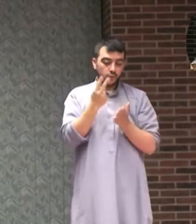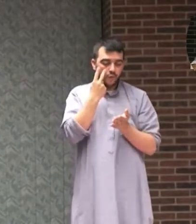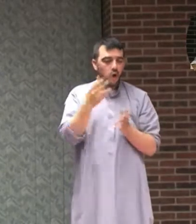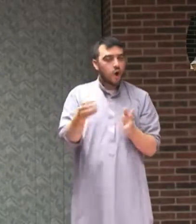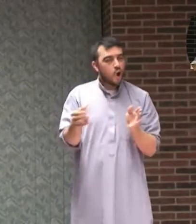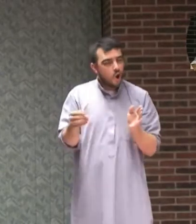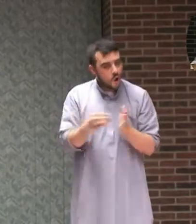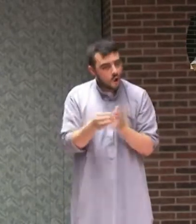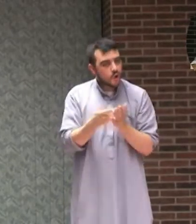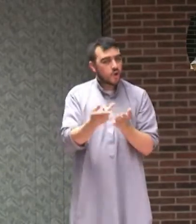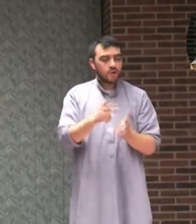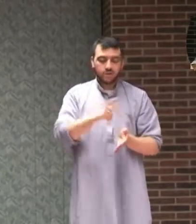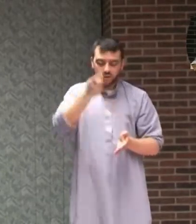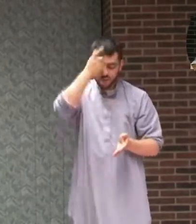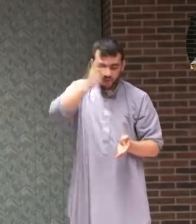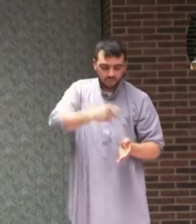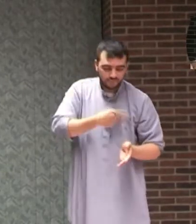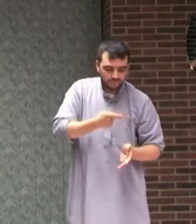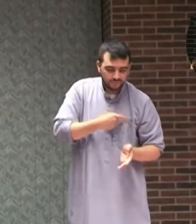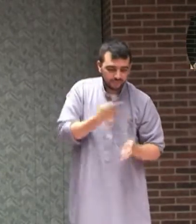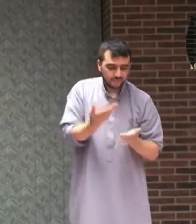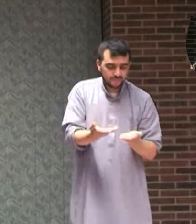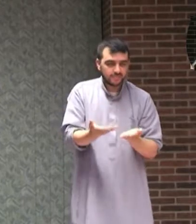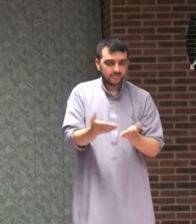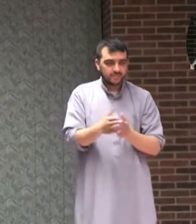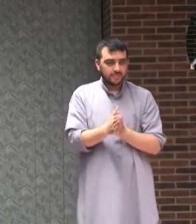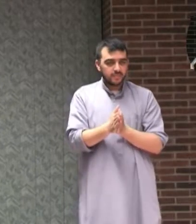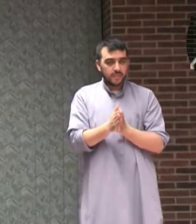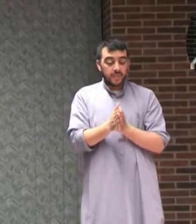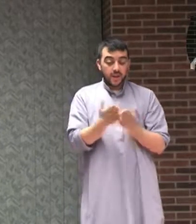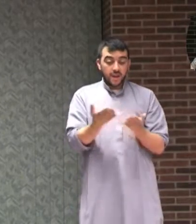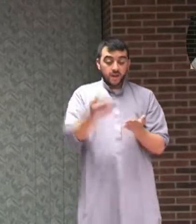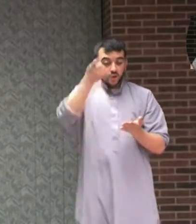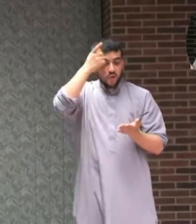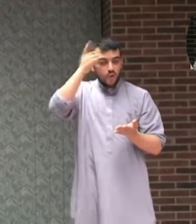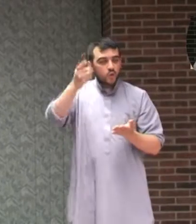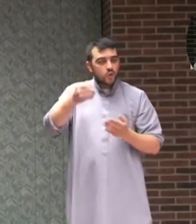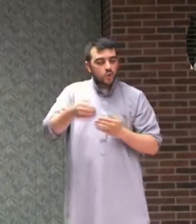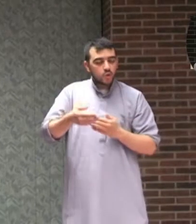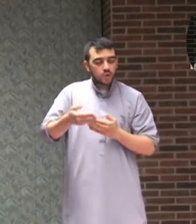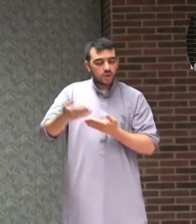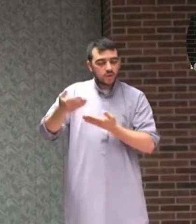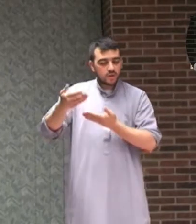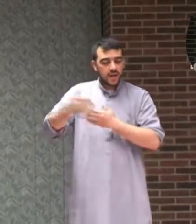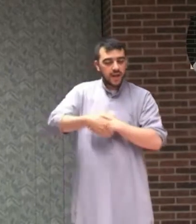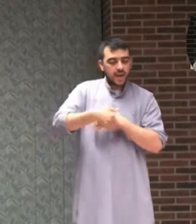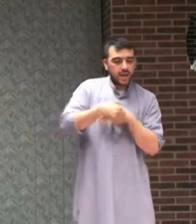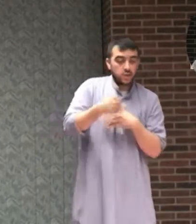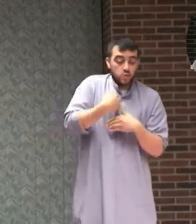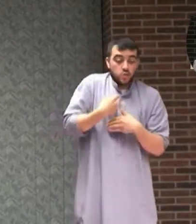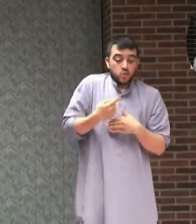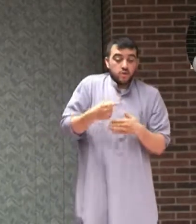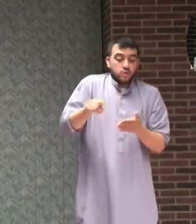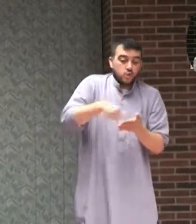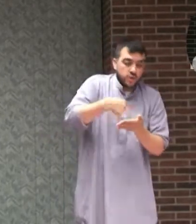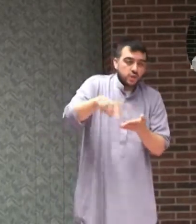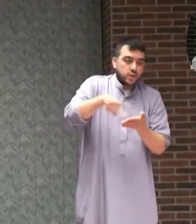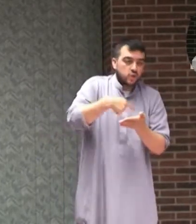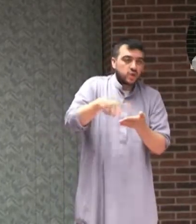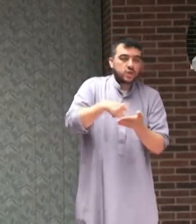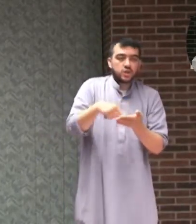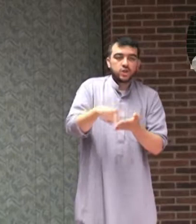ta'ala, puisque à travers celle-ci, nous pouvons pallier au manquement que nous avons